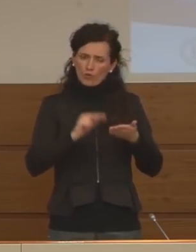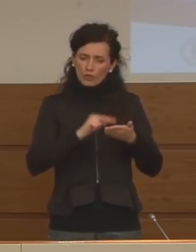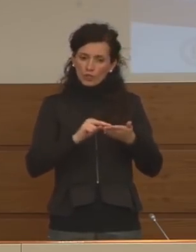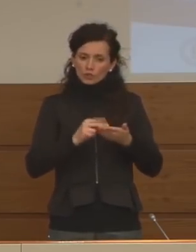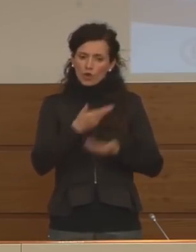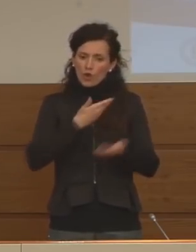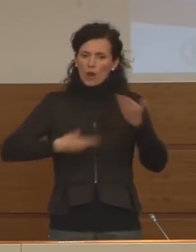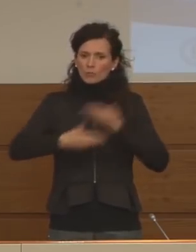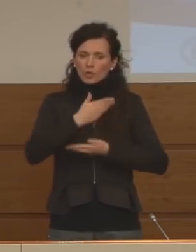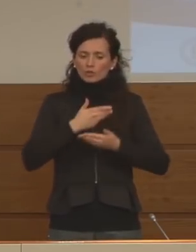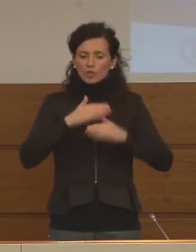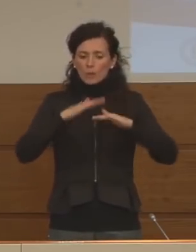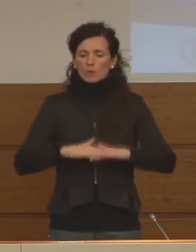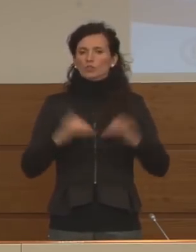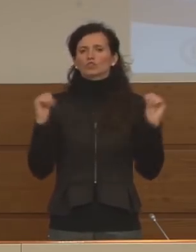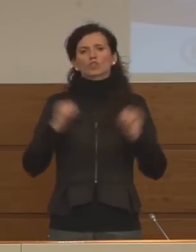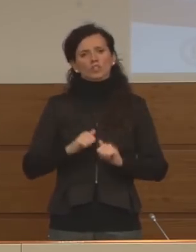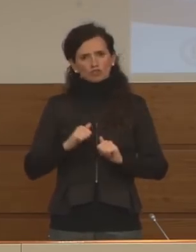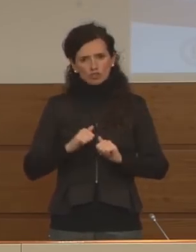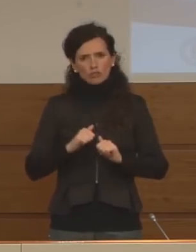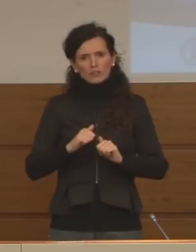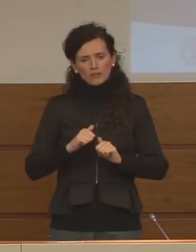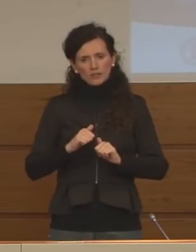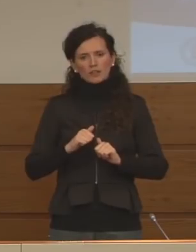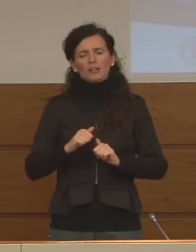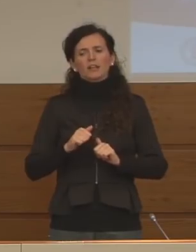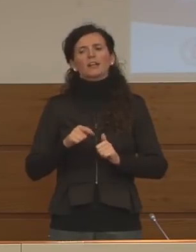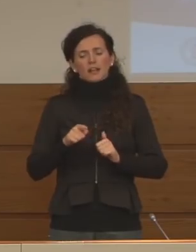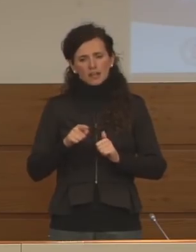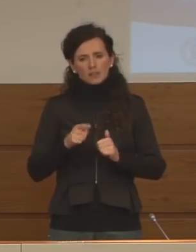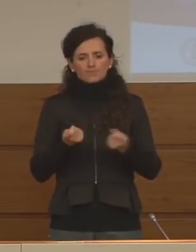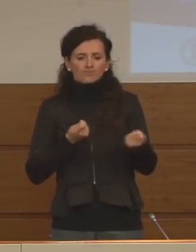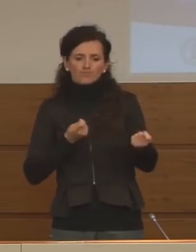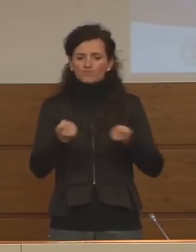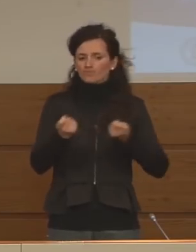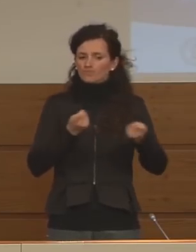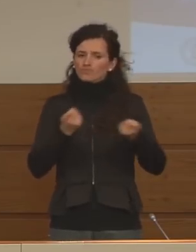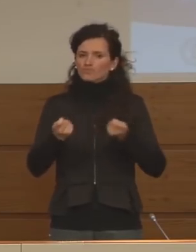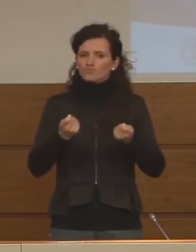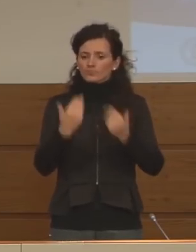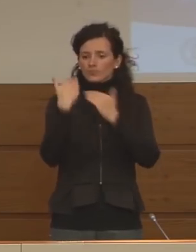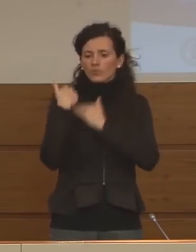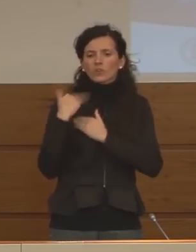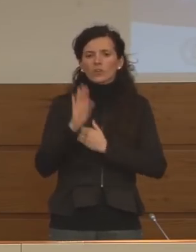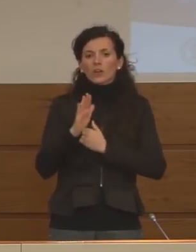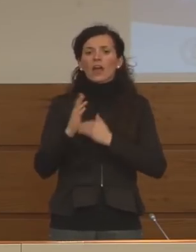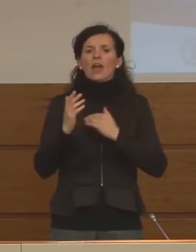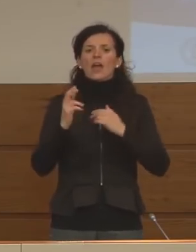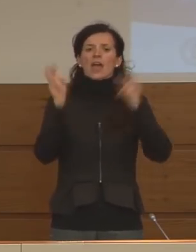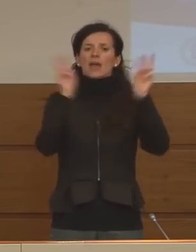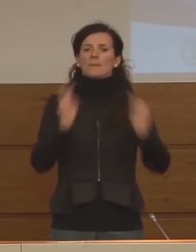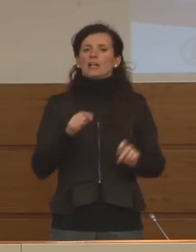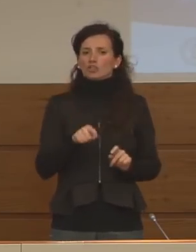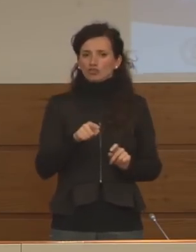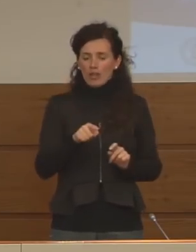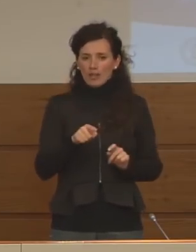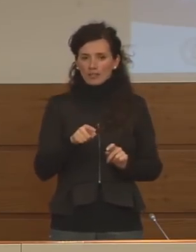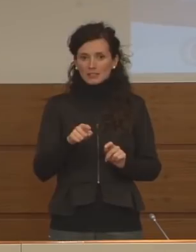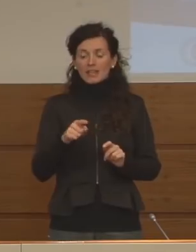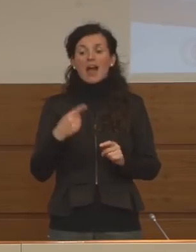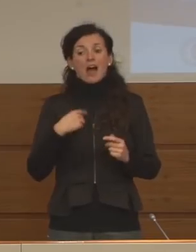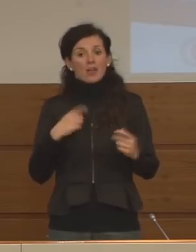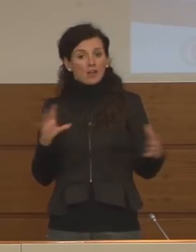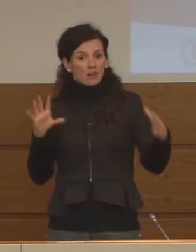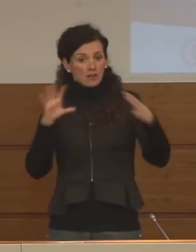hanno il mandato di gestire l'emergenza e più in particolare collegandomi alla sua